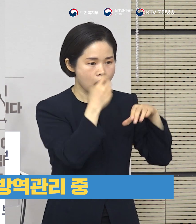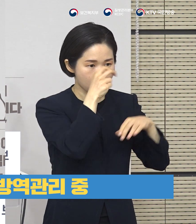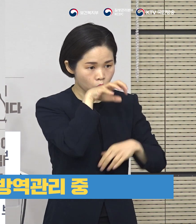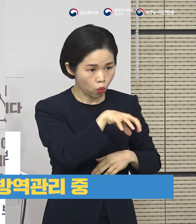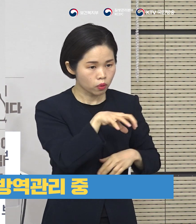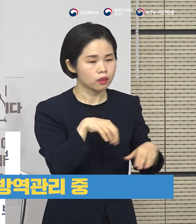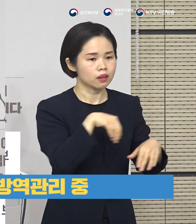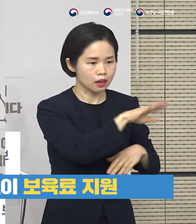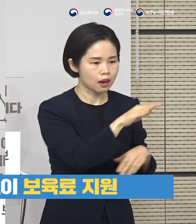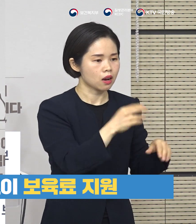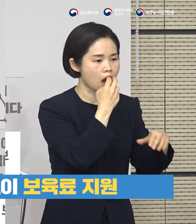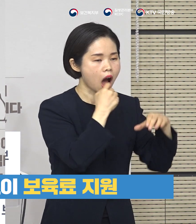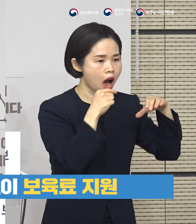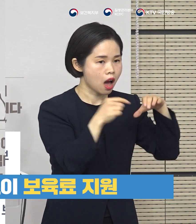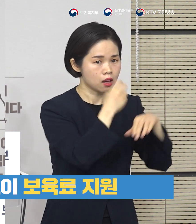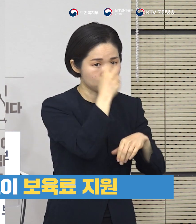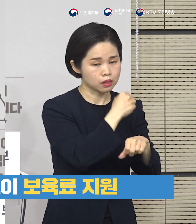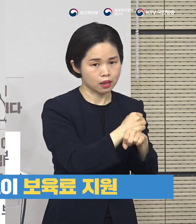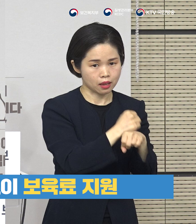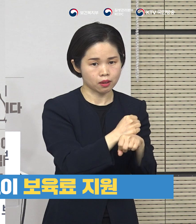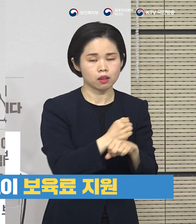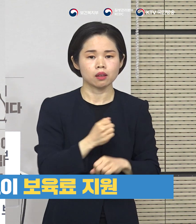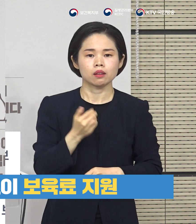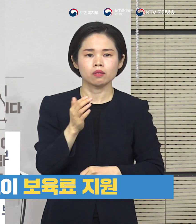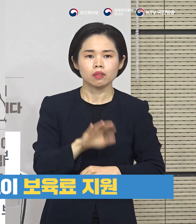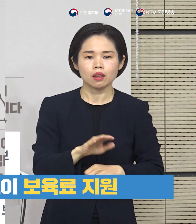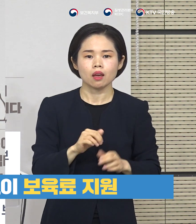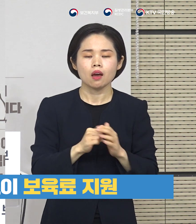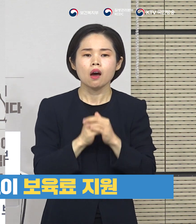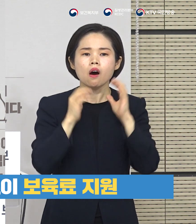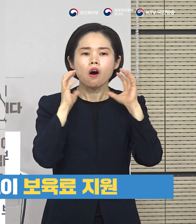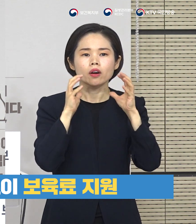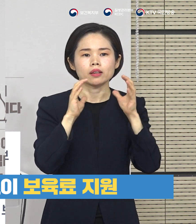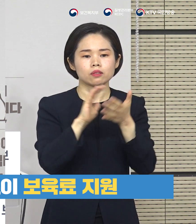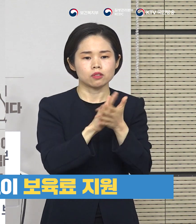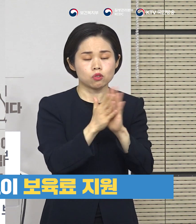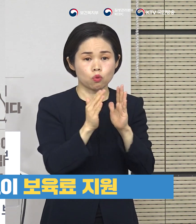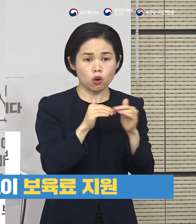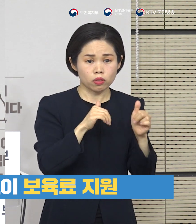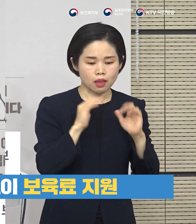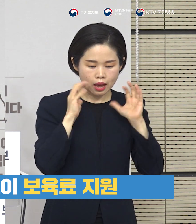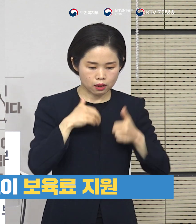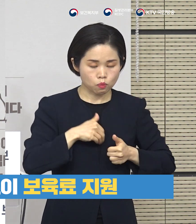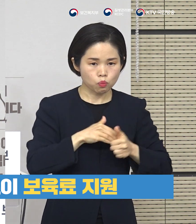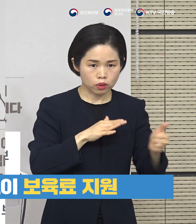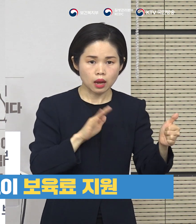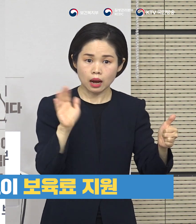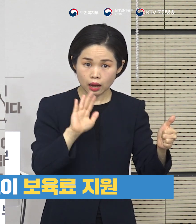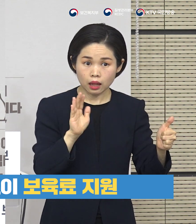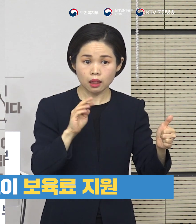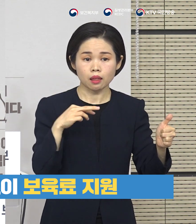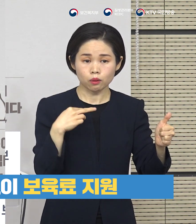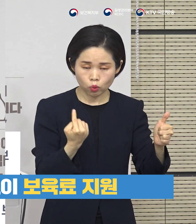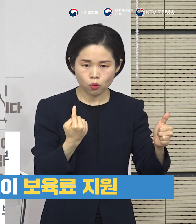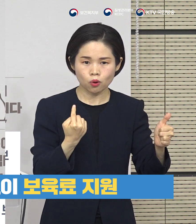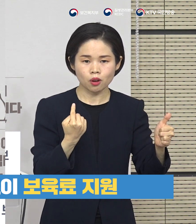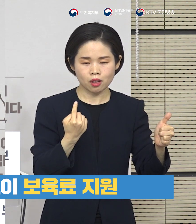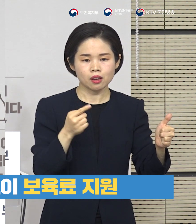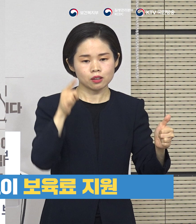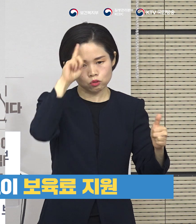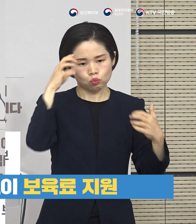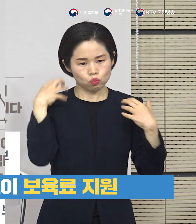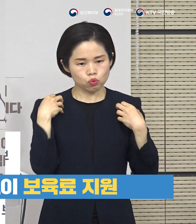하겠습니다. 아울러 감염이 우려되어 어린이집에 보내지 않더라도 어린이집에 대한 등원일과